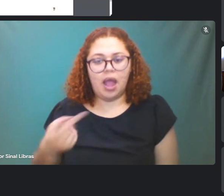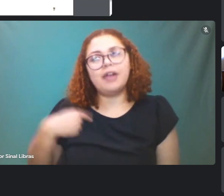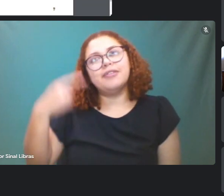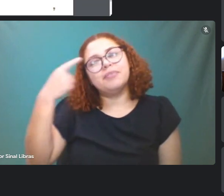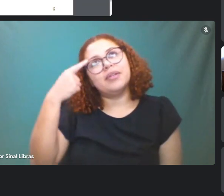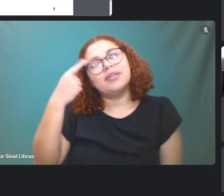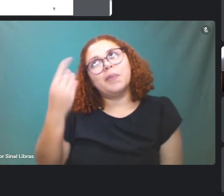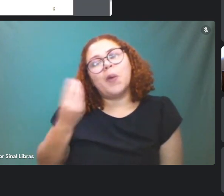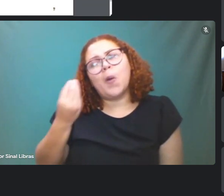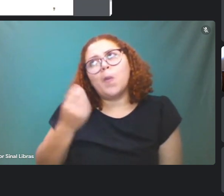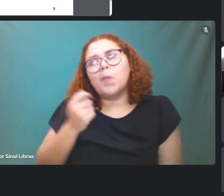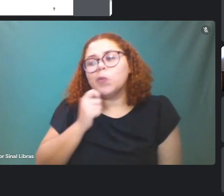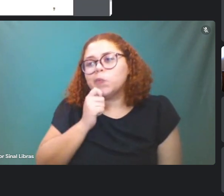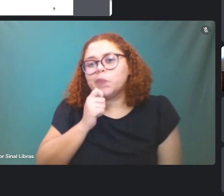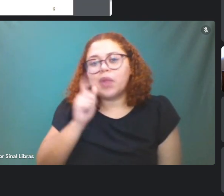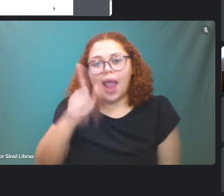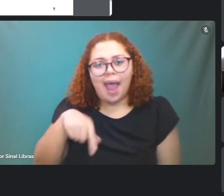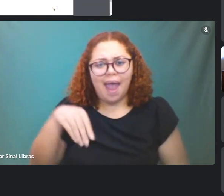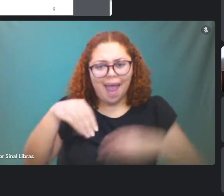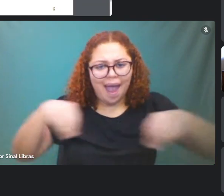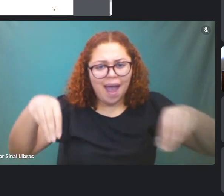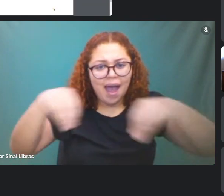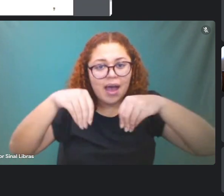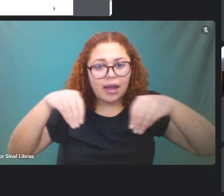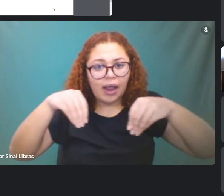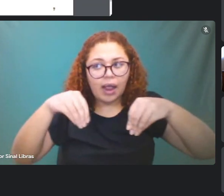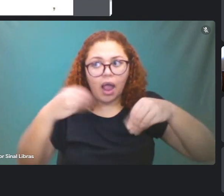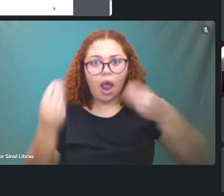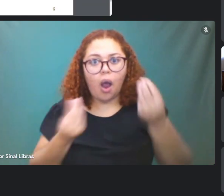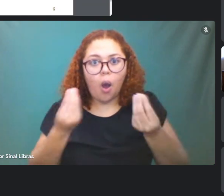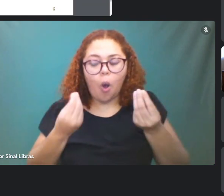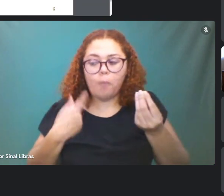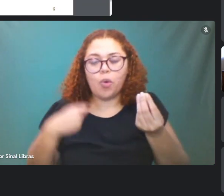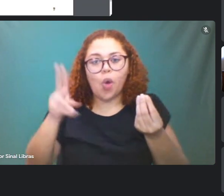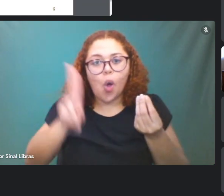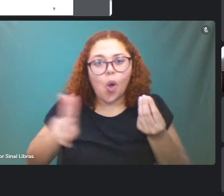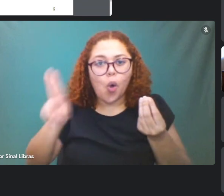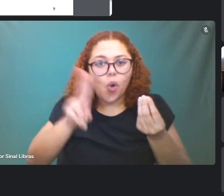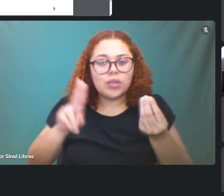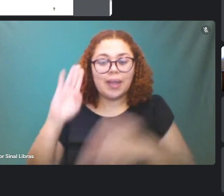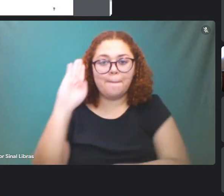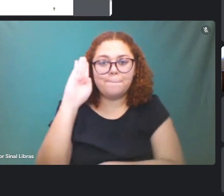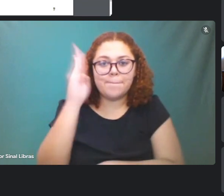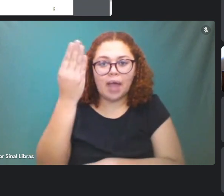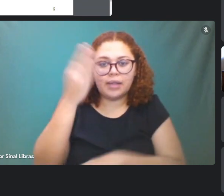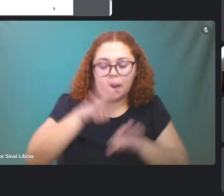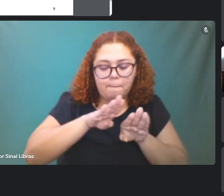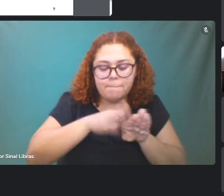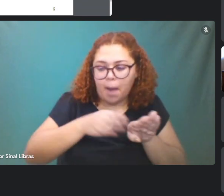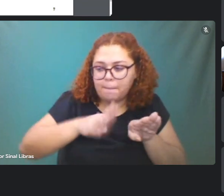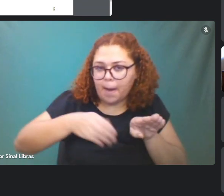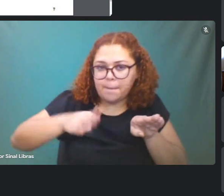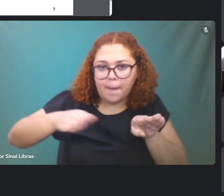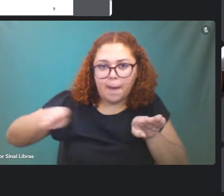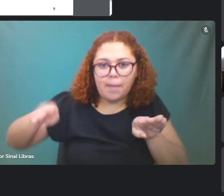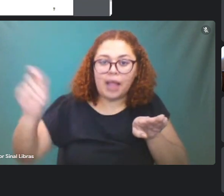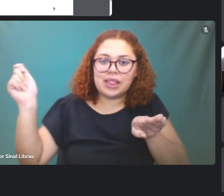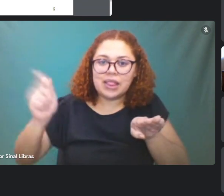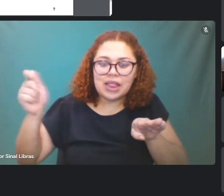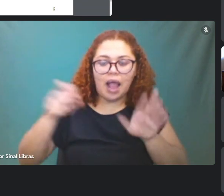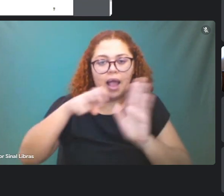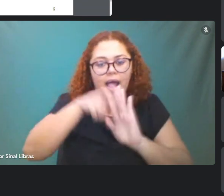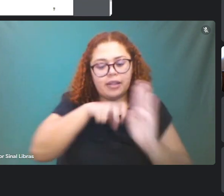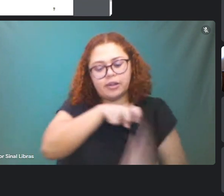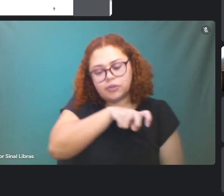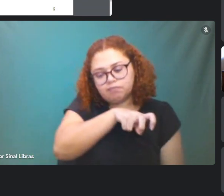pensou: ah, é areia? Coloca madeira no caminho para que as pessoas, né, com cadeira de rodas possam